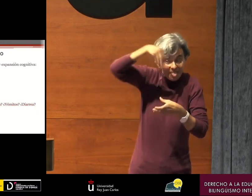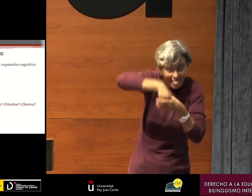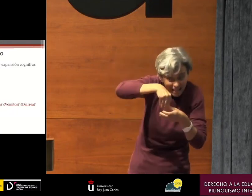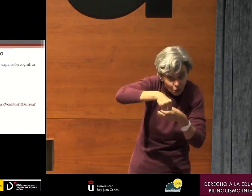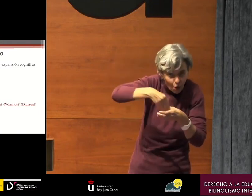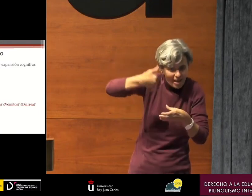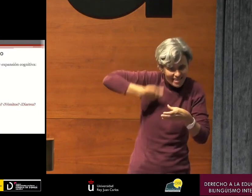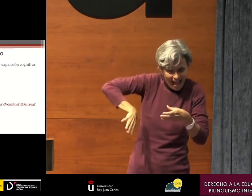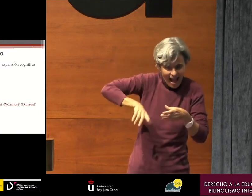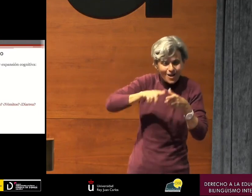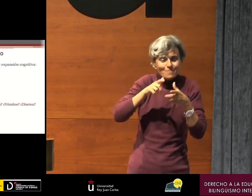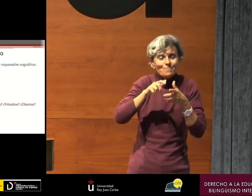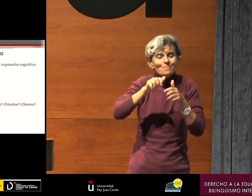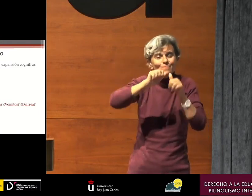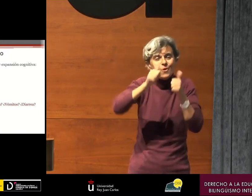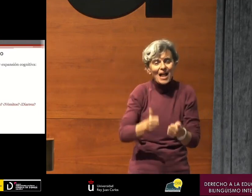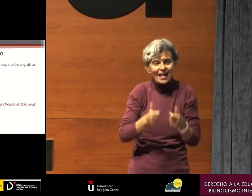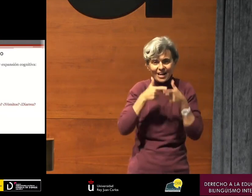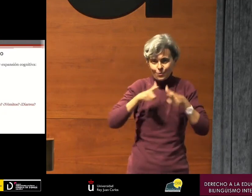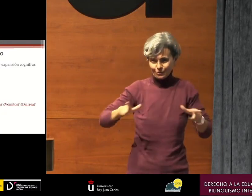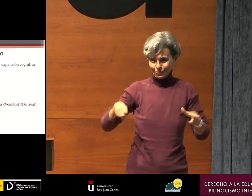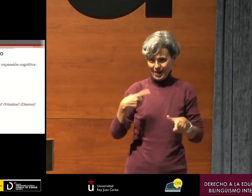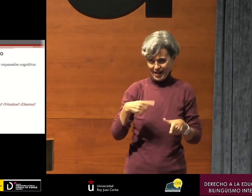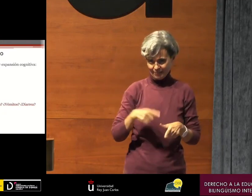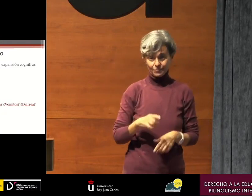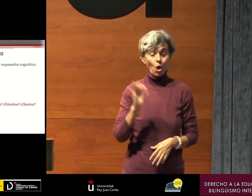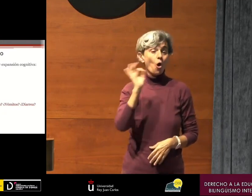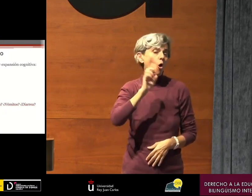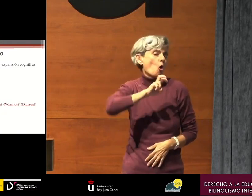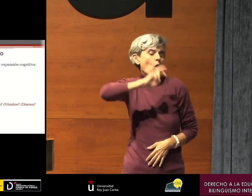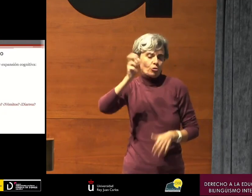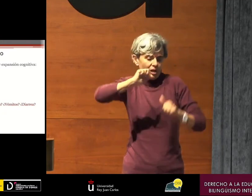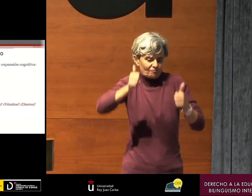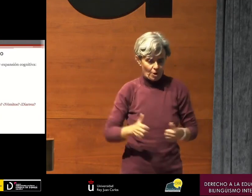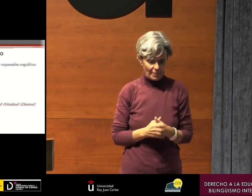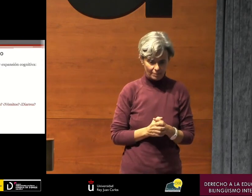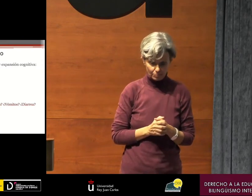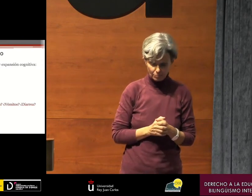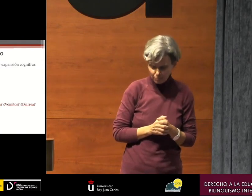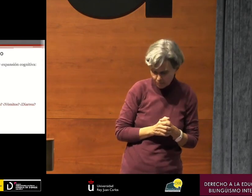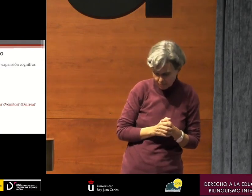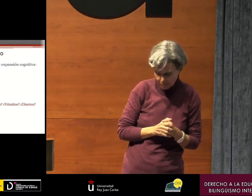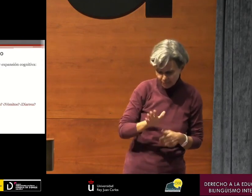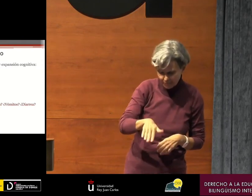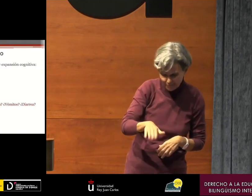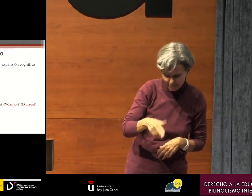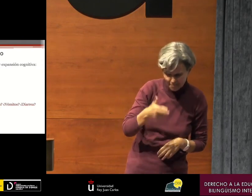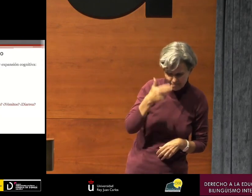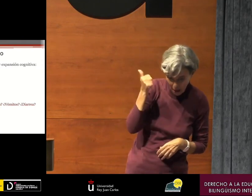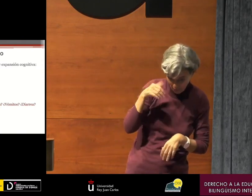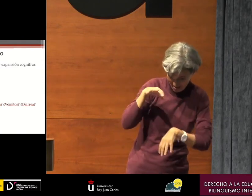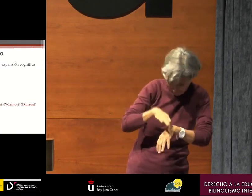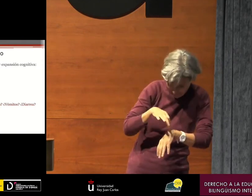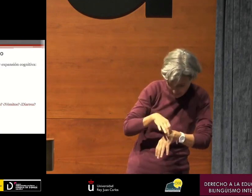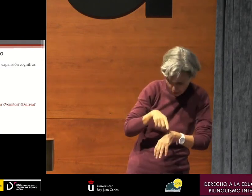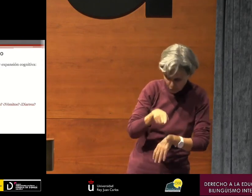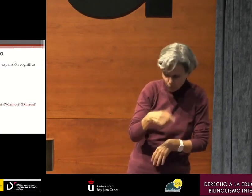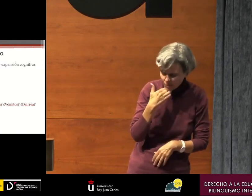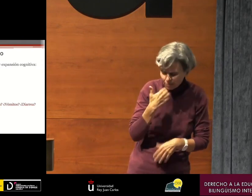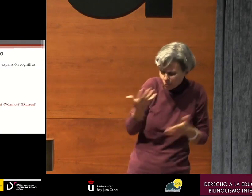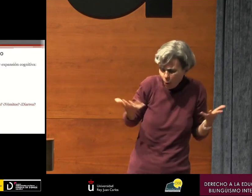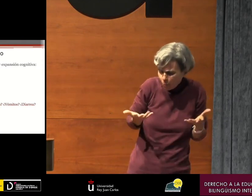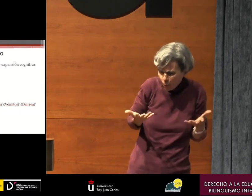Es decir, dentro del mensaje que me está dando el alumno, yo lo recojo y a su vez lo amplío y lo construyo en